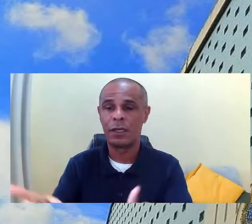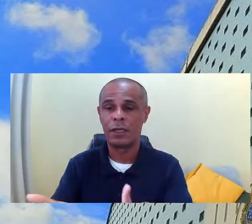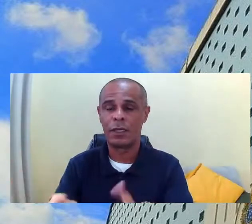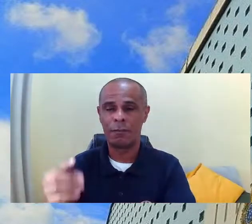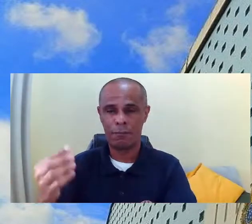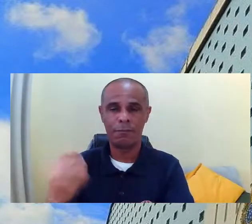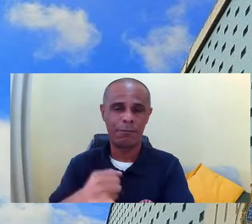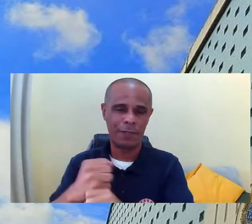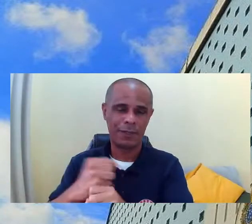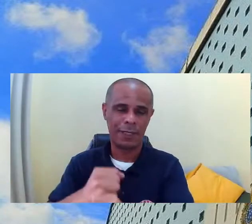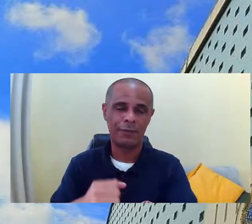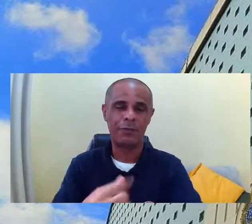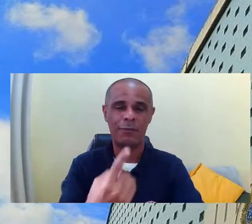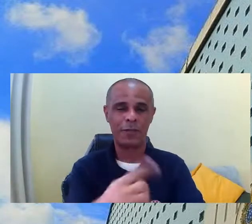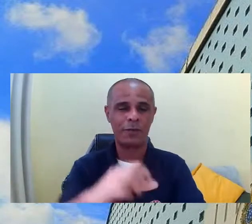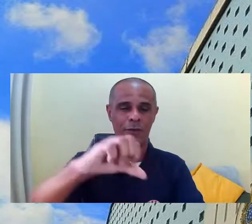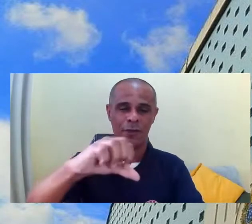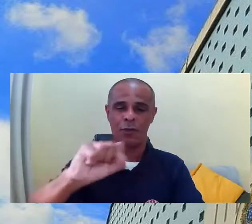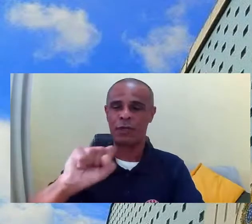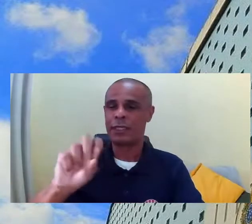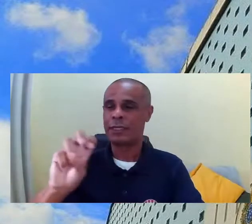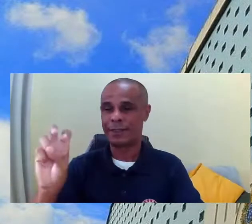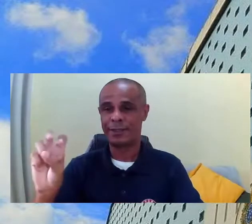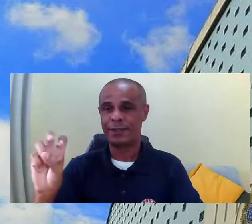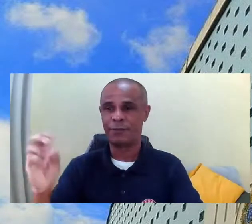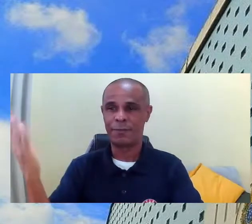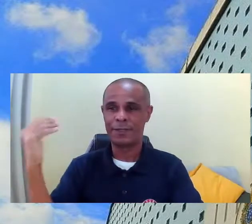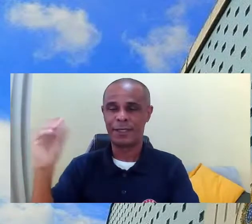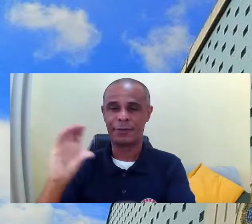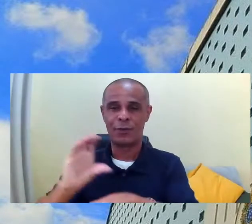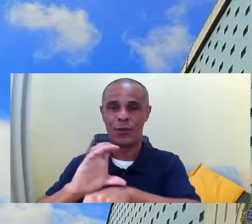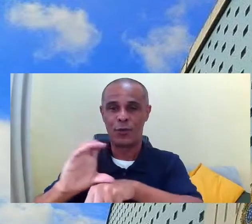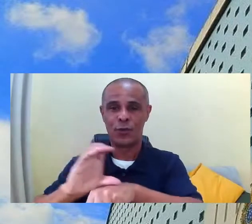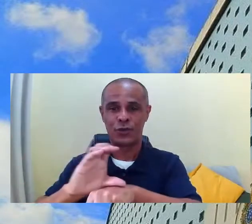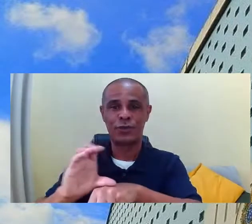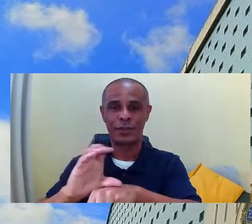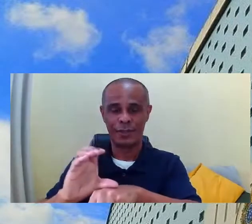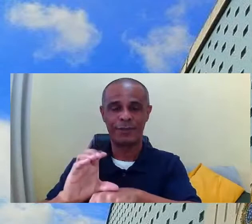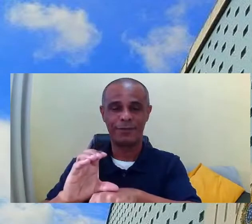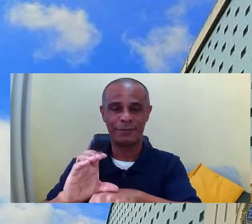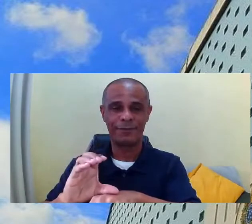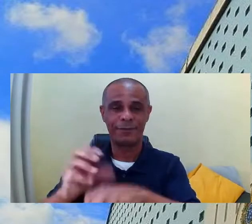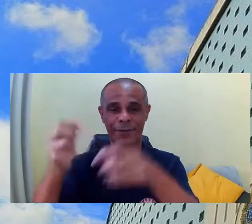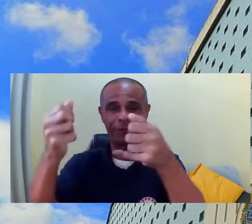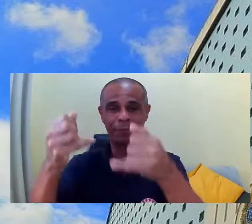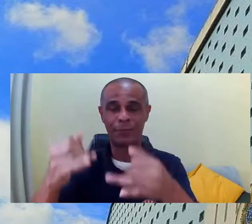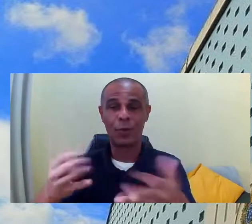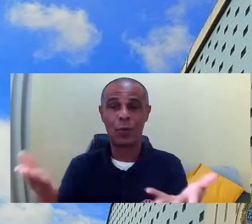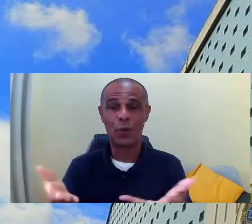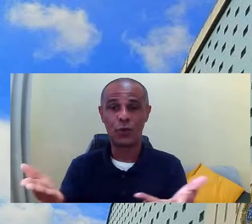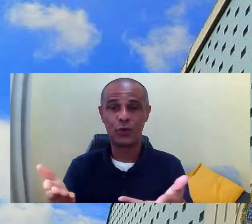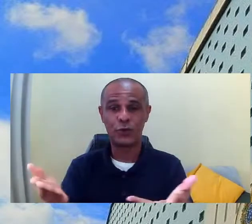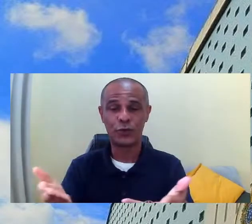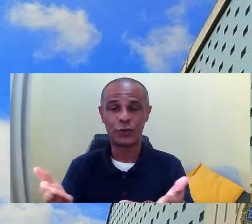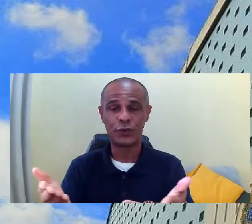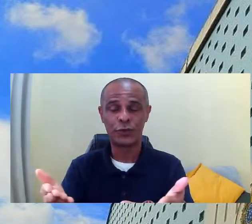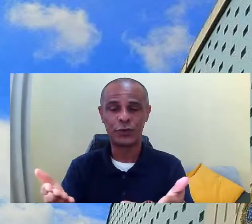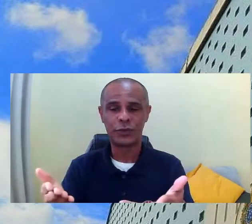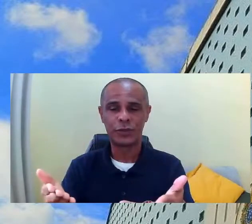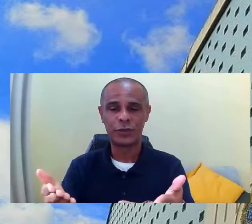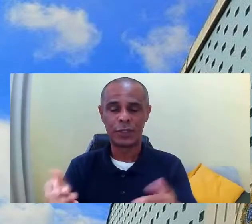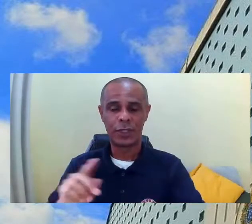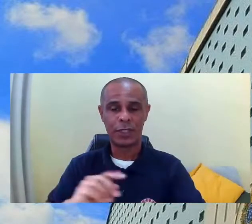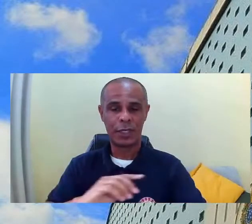85, porque o Estado não passa, palavras textuais de Leda Paulani, o Estado não passa de avalista